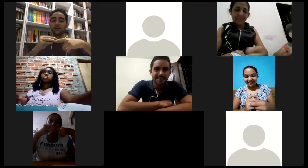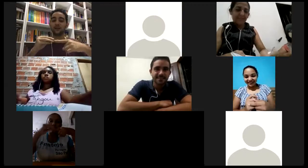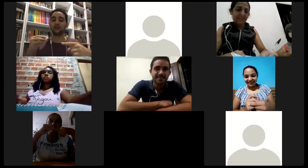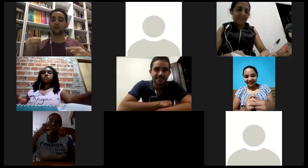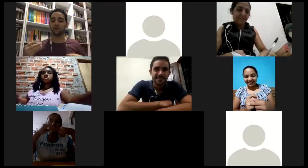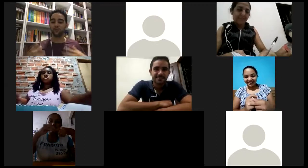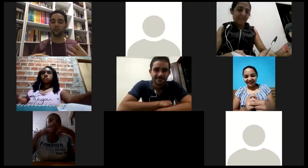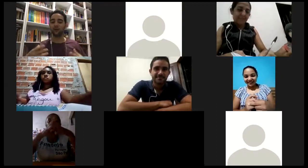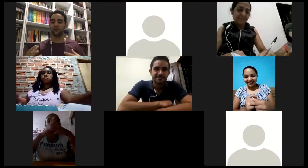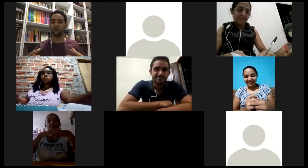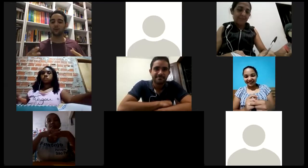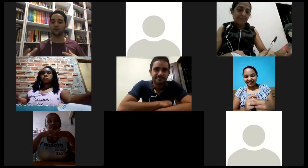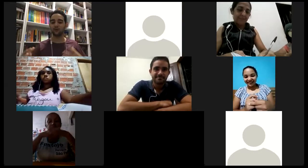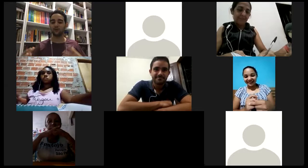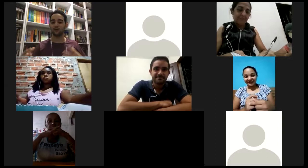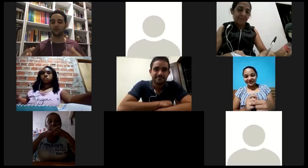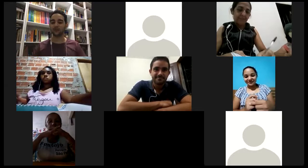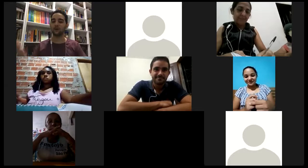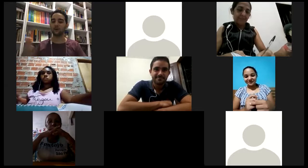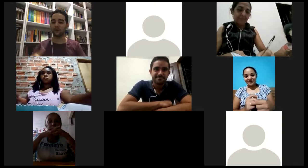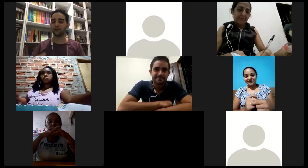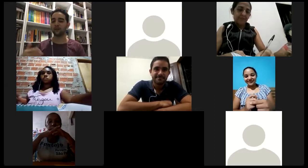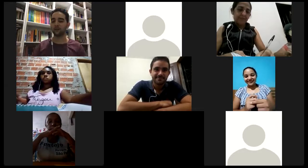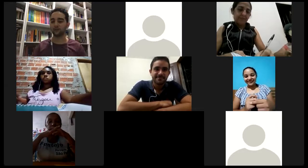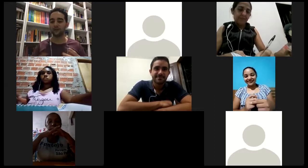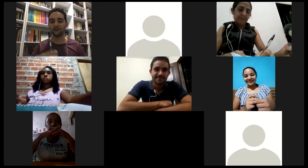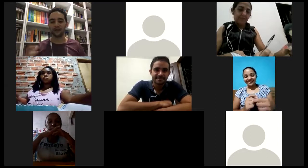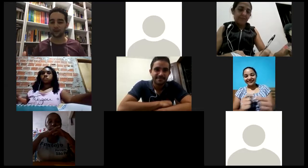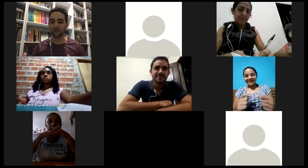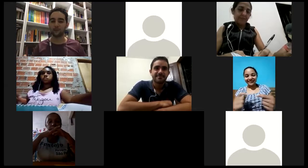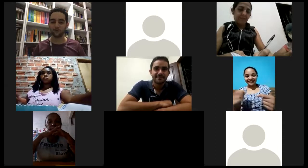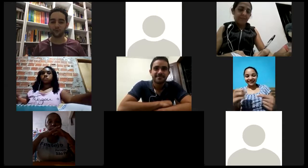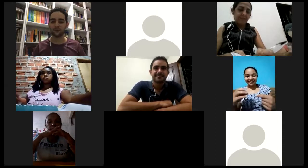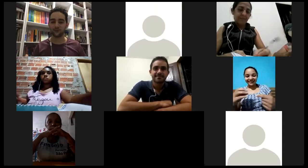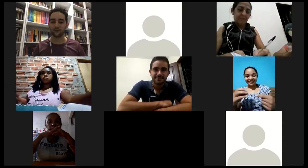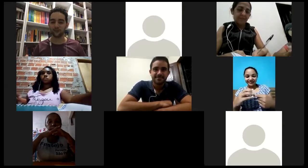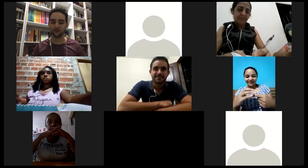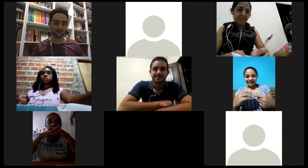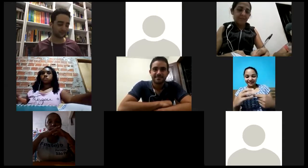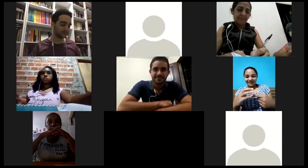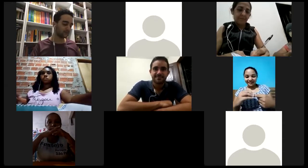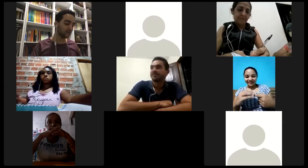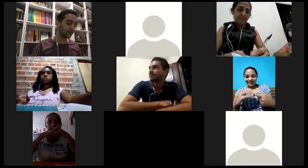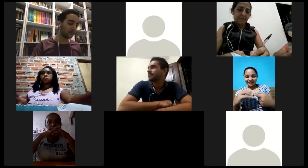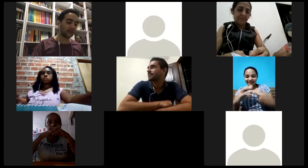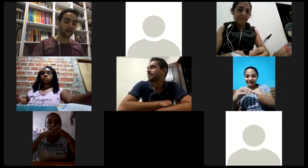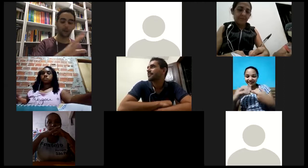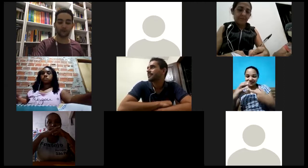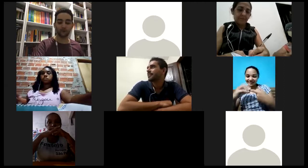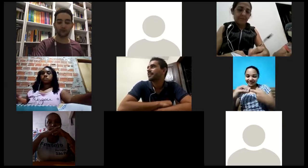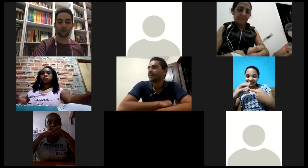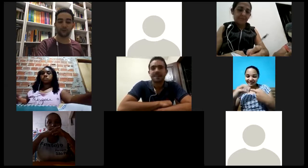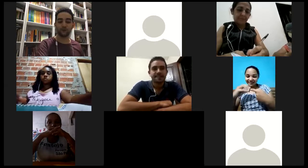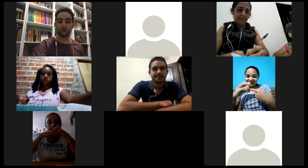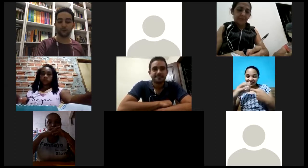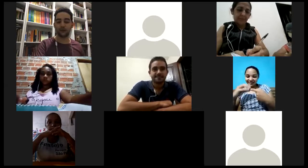oral. Então tomem cuidado quando for fazer a sinalização, o movimento, porque senão acaba confundindo a conversa. Então agora eu